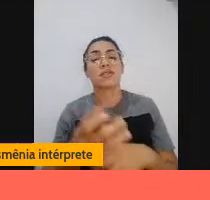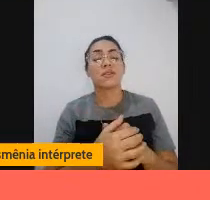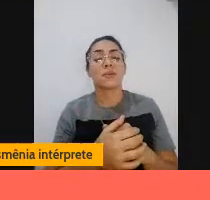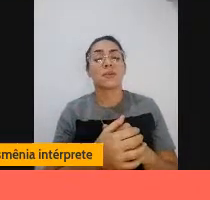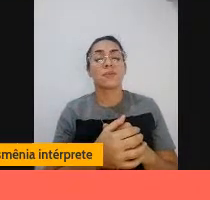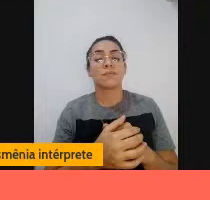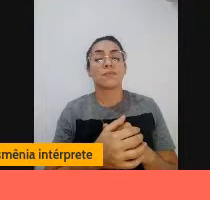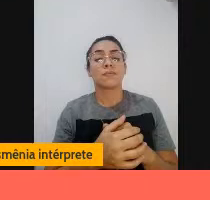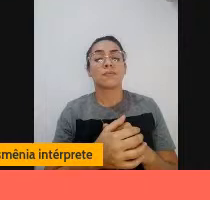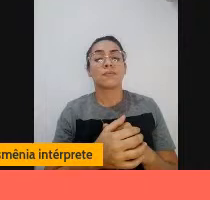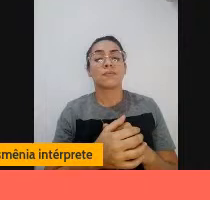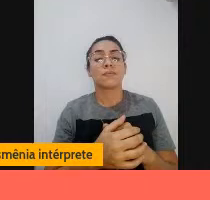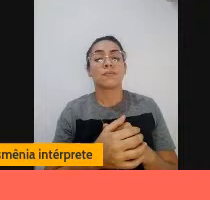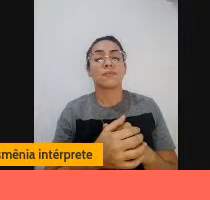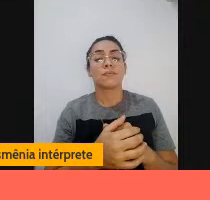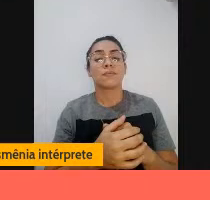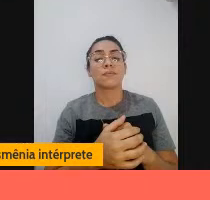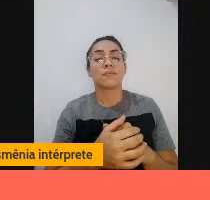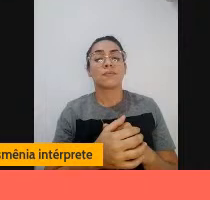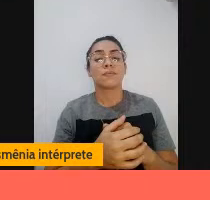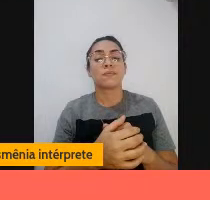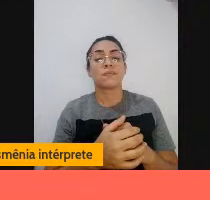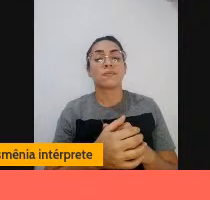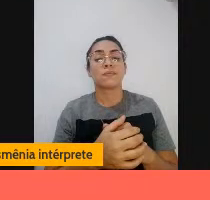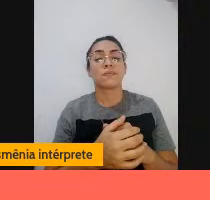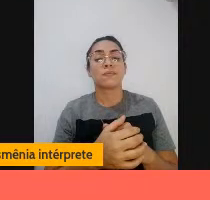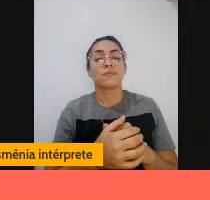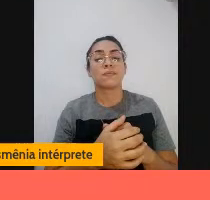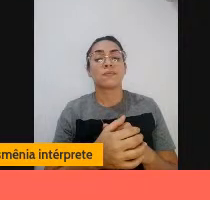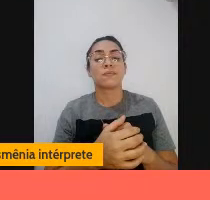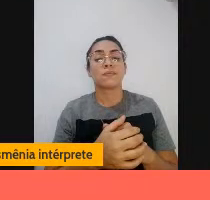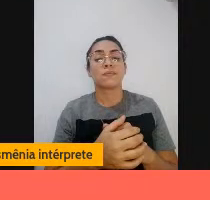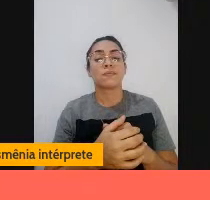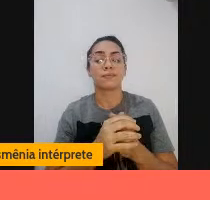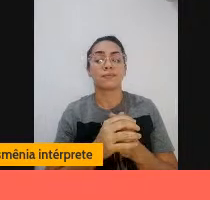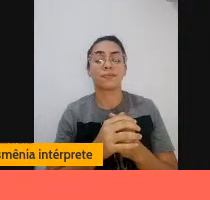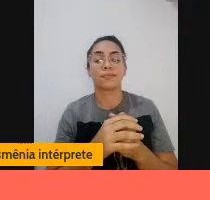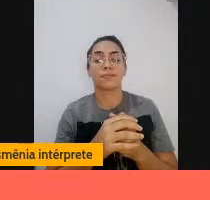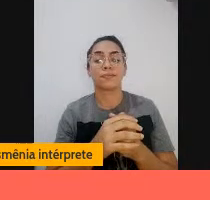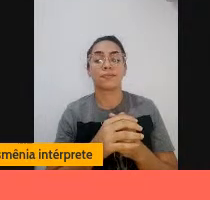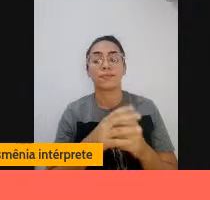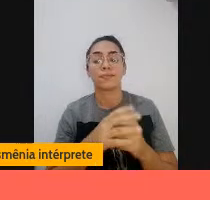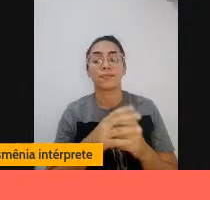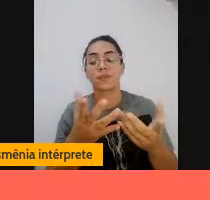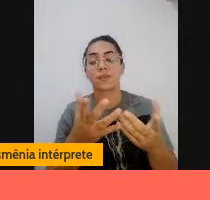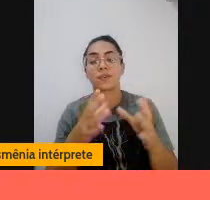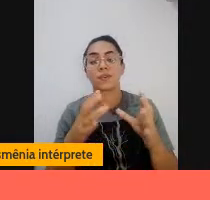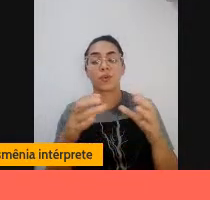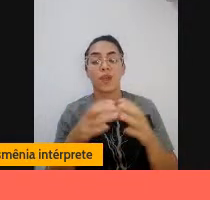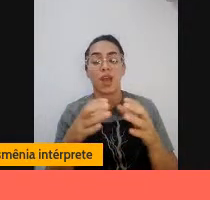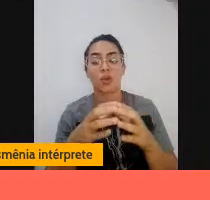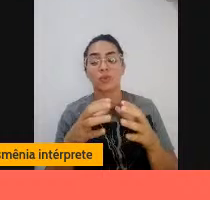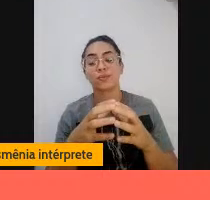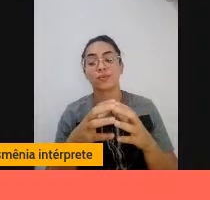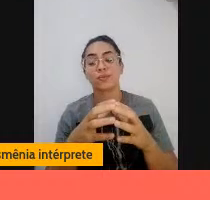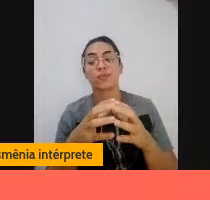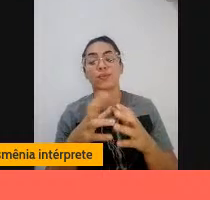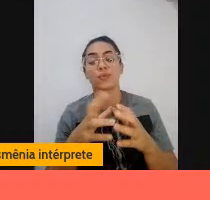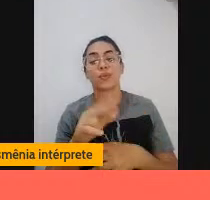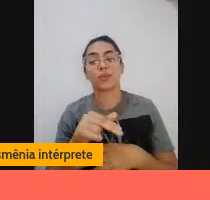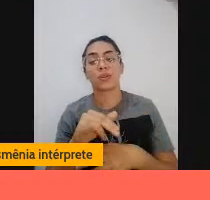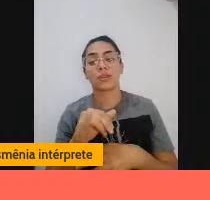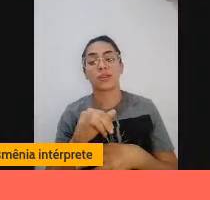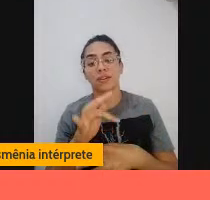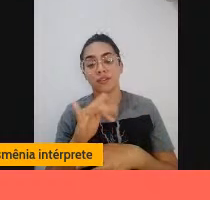os eventos que são promovidos, o encontro unificado, eu estava querendo lembrar o nome. Então, eventos por eventos, nós